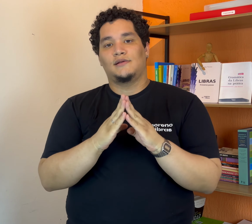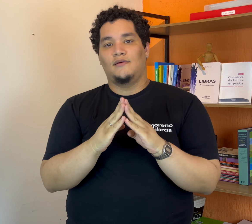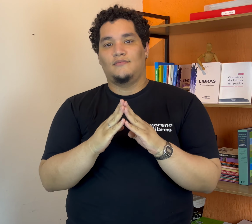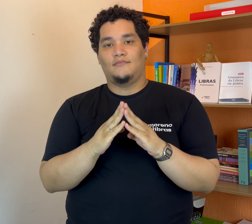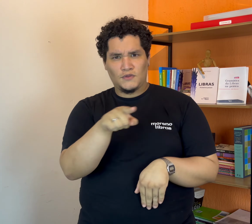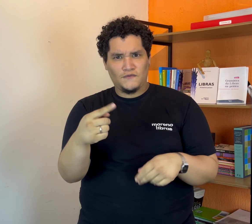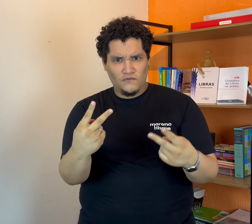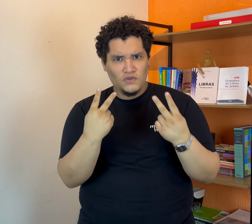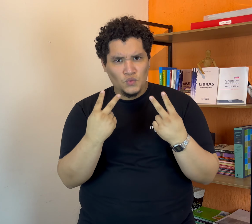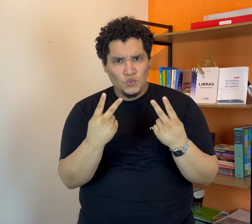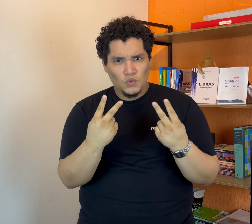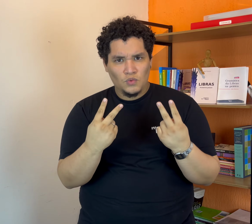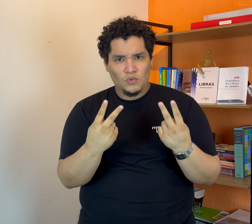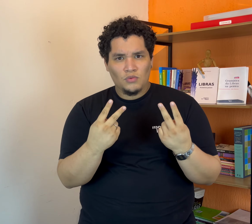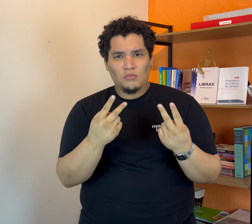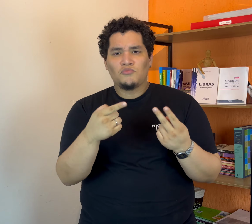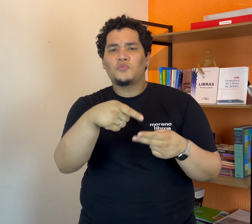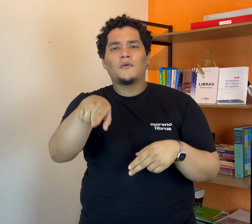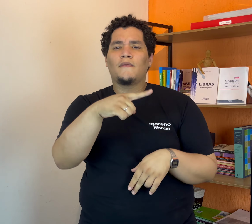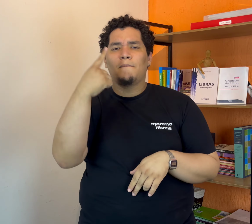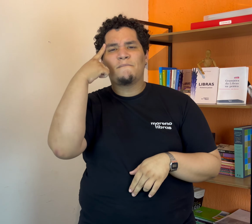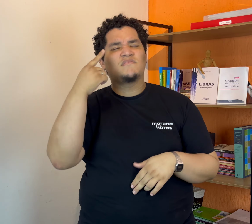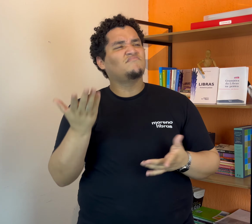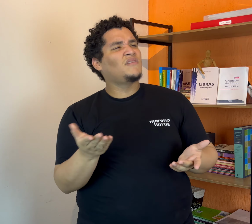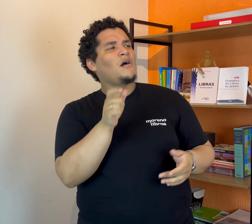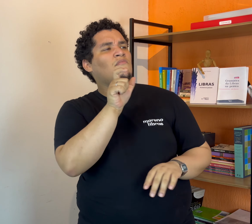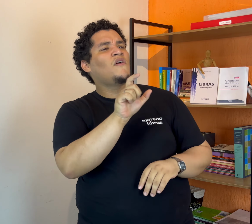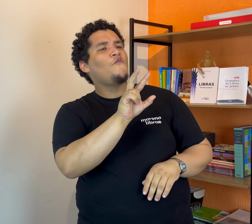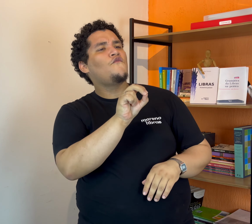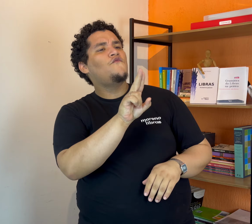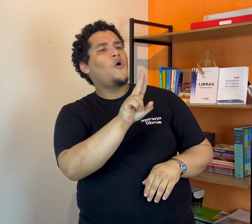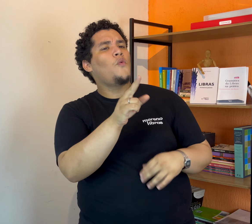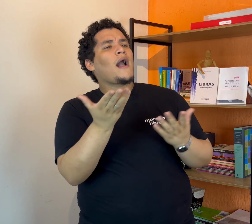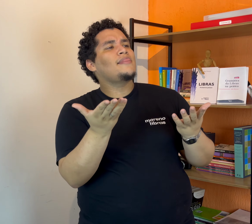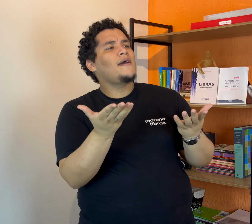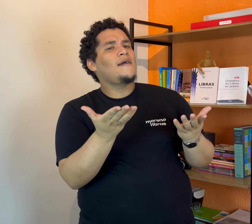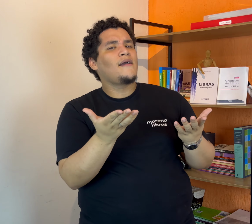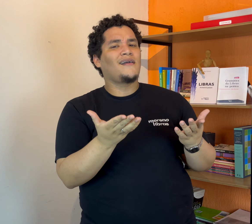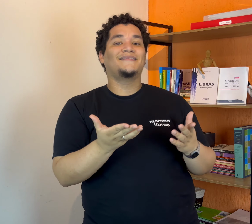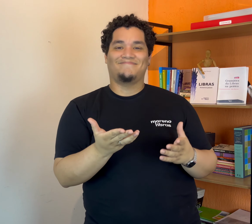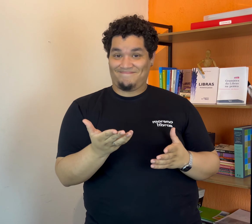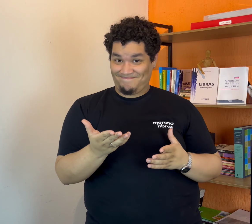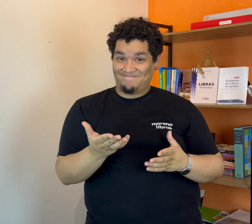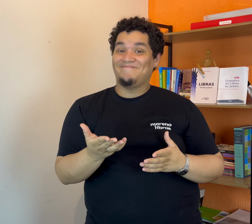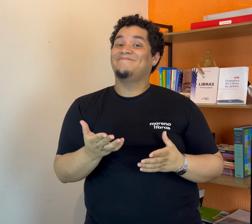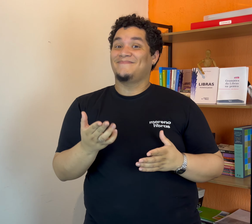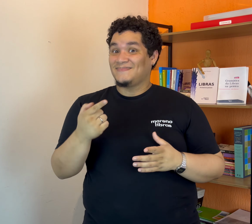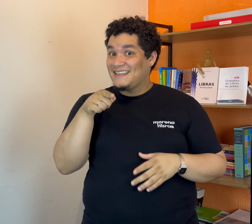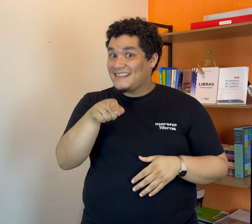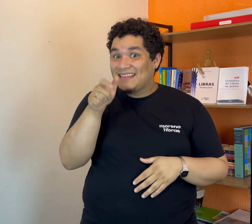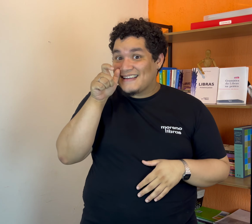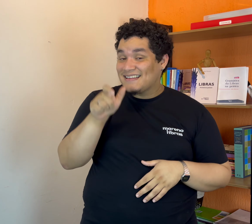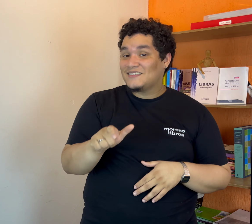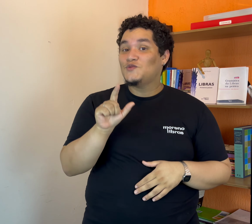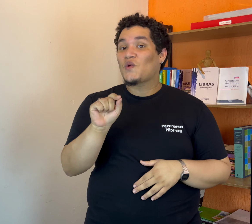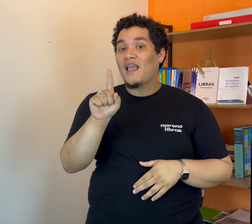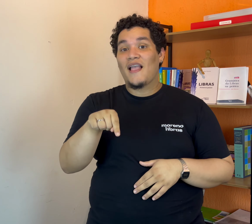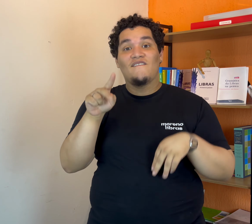Ao observar essa frase, a maioria de vocês pensa, mas e o verbo ir, vou, cadê? Esse que é o interessante da língua de sinais e